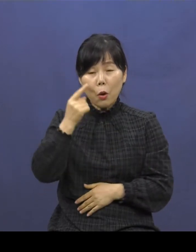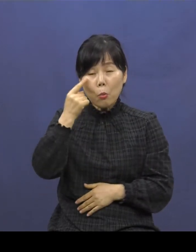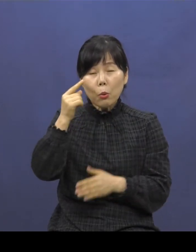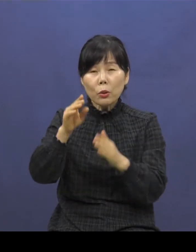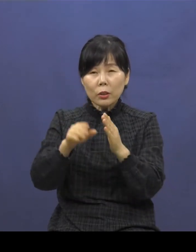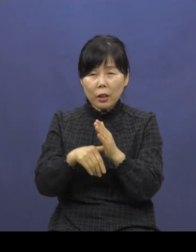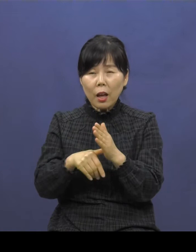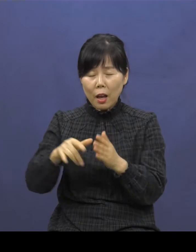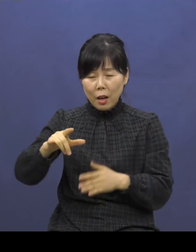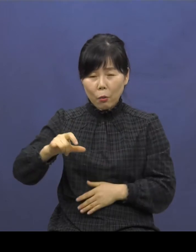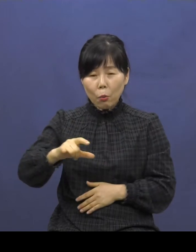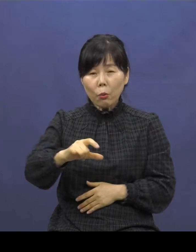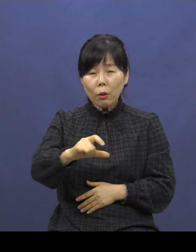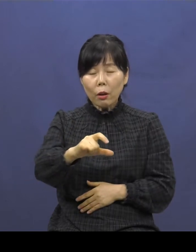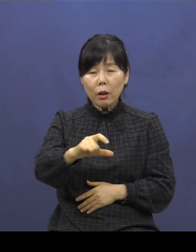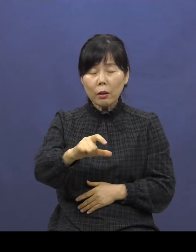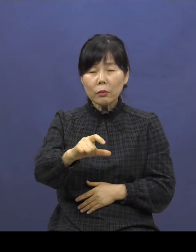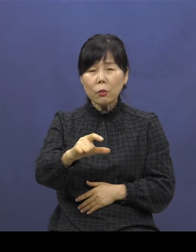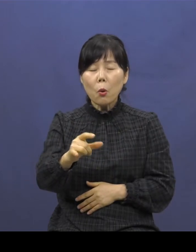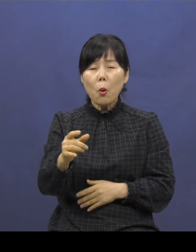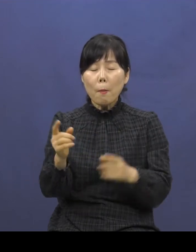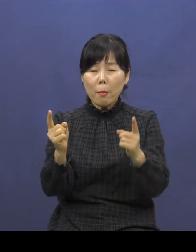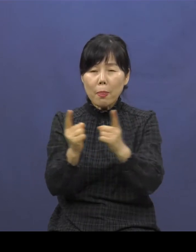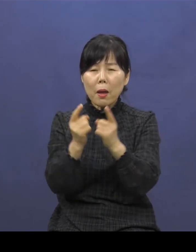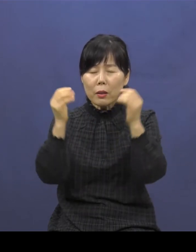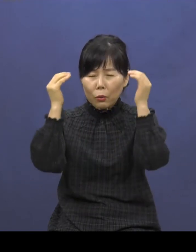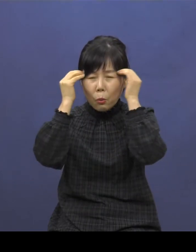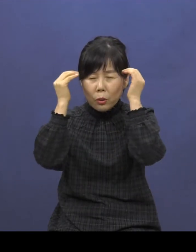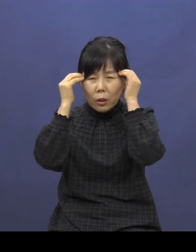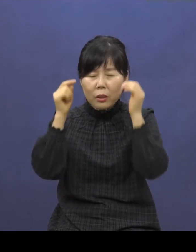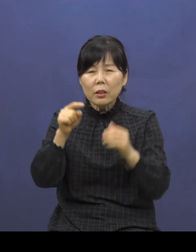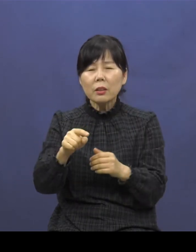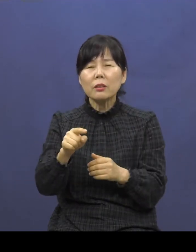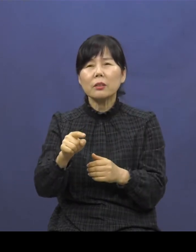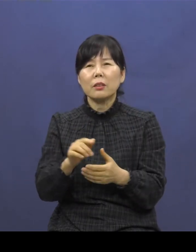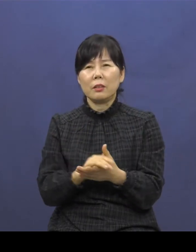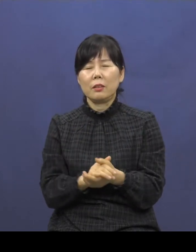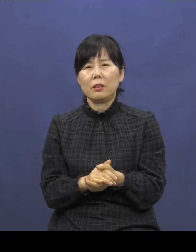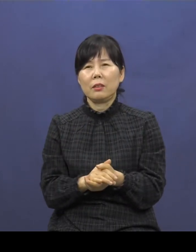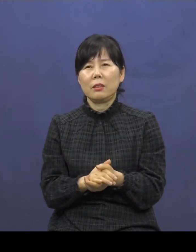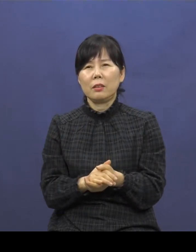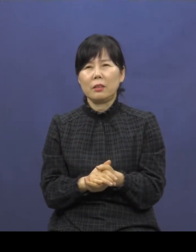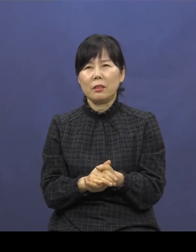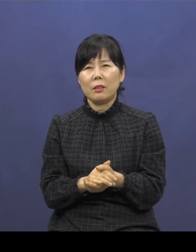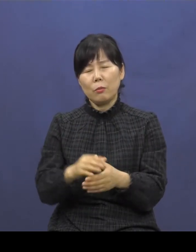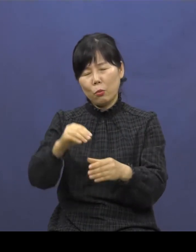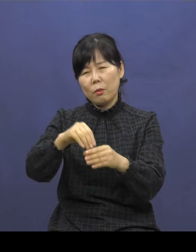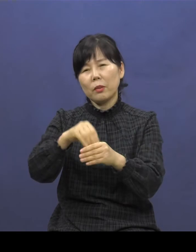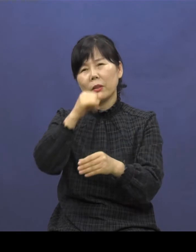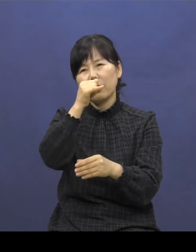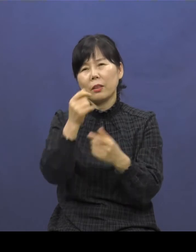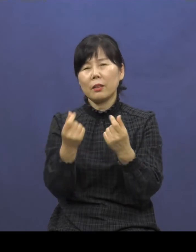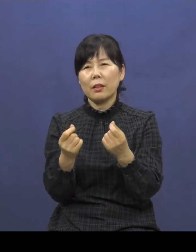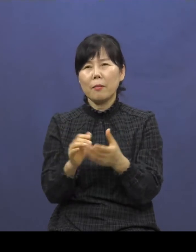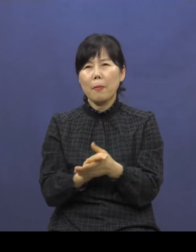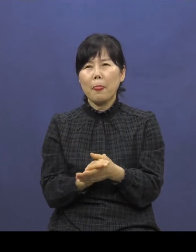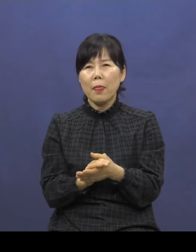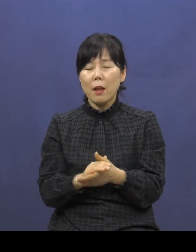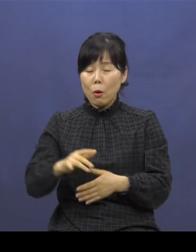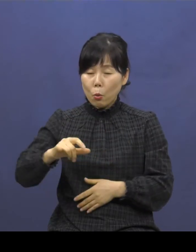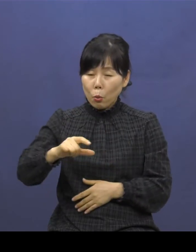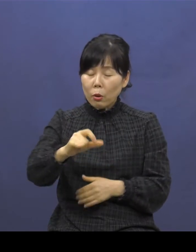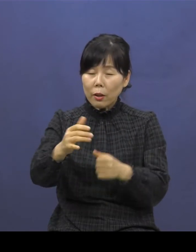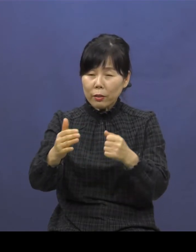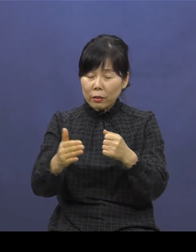지금 이 코로나19로 인한 고난은 거의 여기에 많이 해당한다 하는 것이죠. 이래서 무서운 거예요.